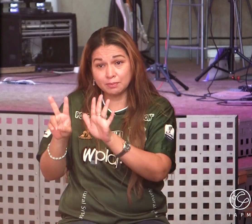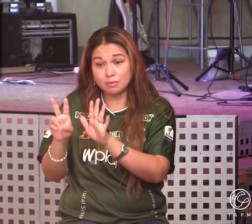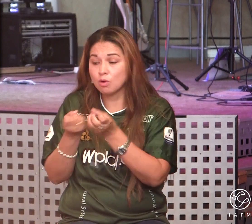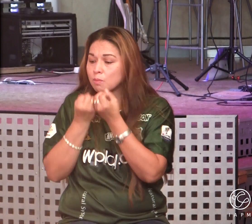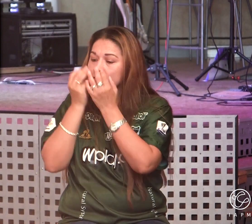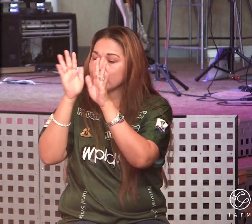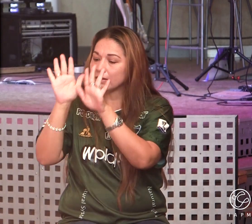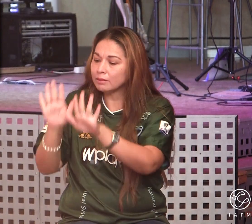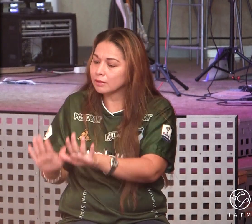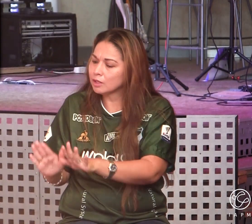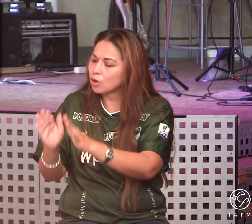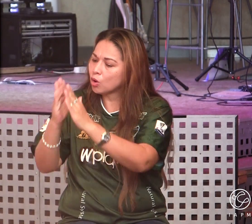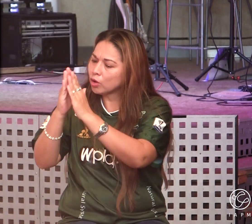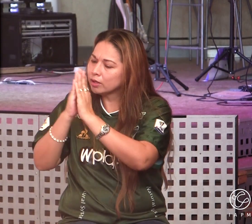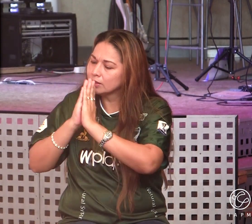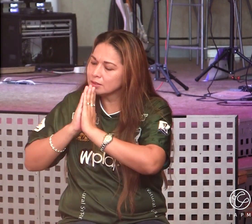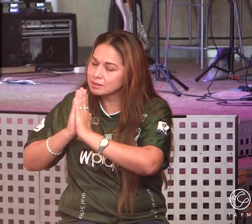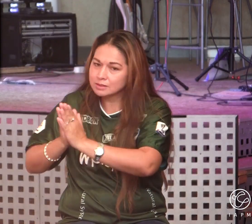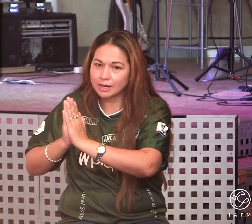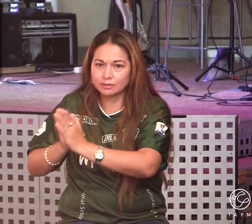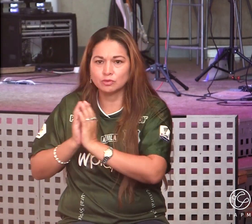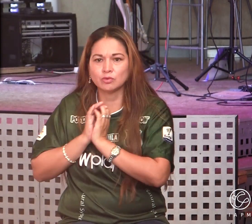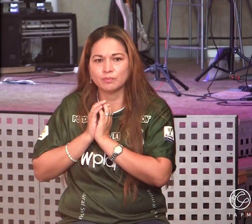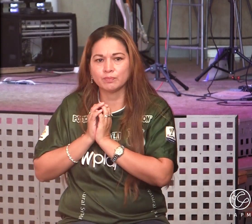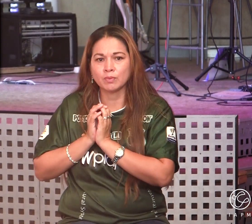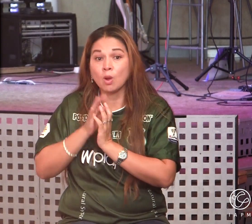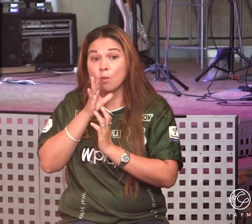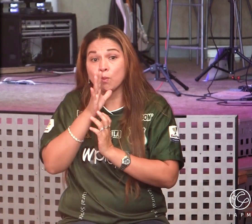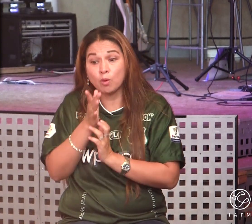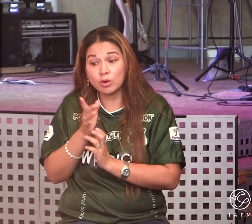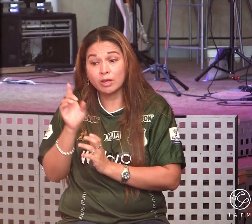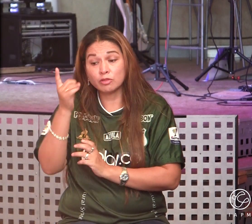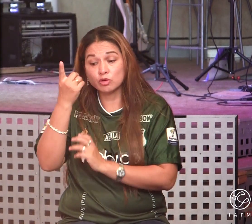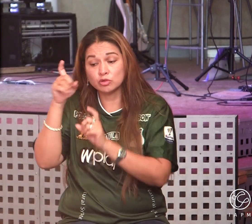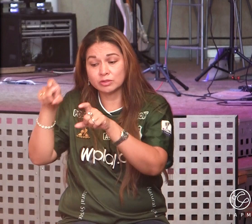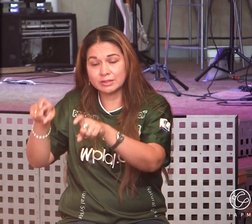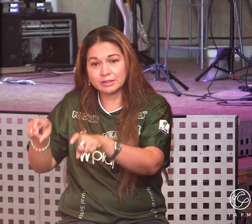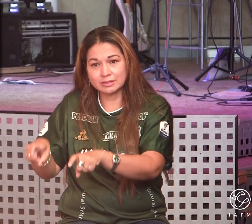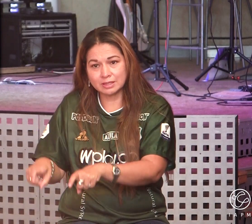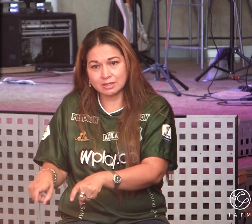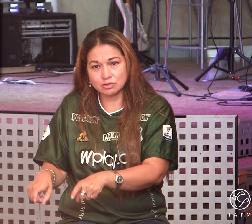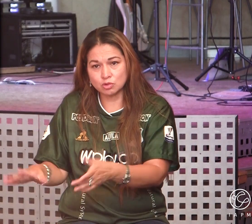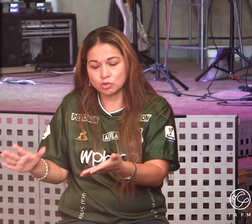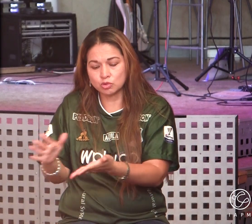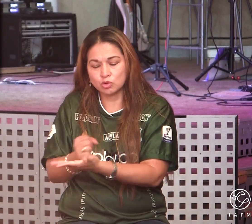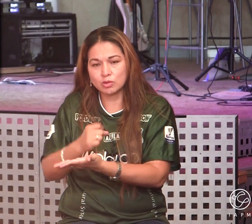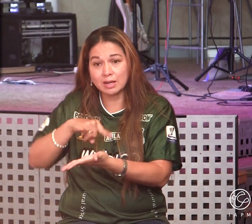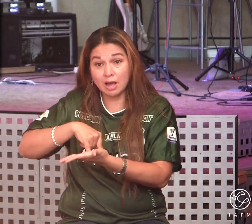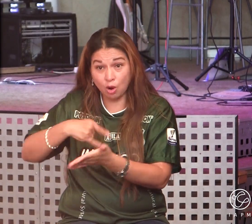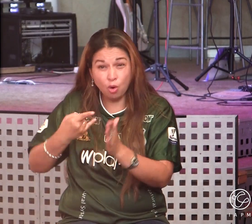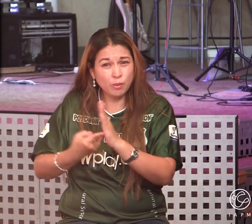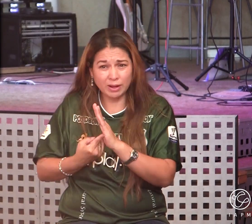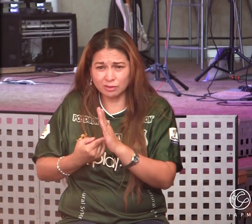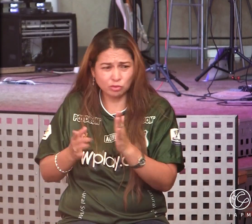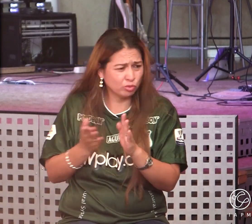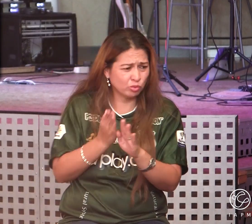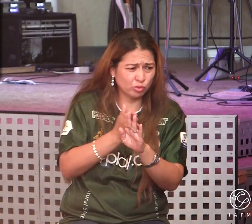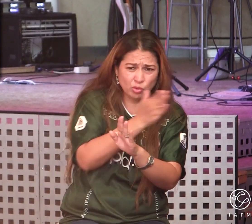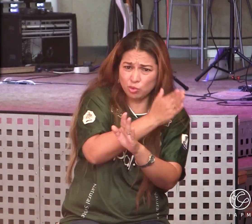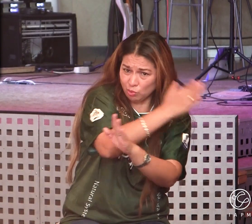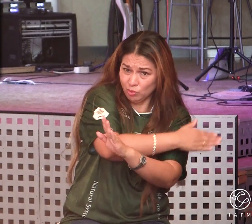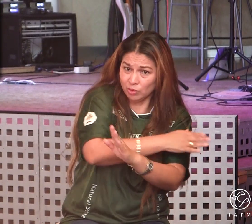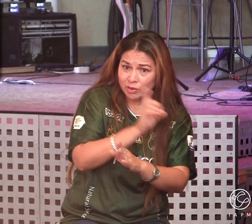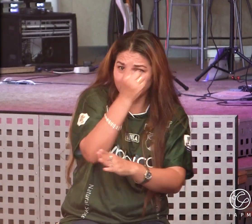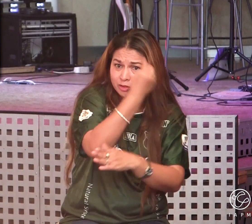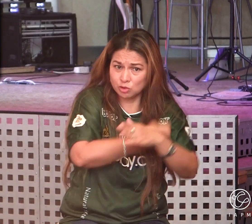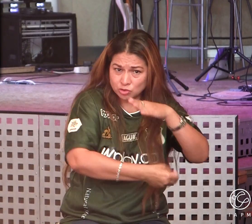santificó, porque en él reposó de toda la obra que él había creado y hecho. Voy a excusarme anticipadamente si de